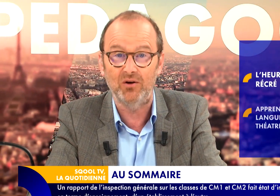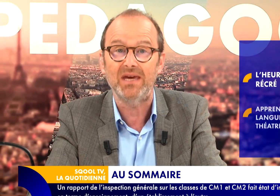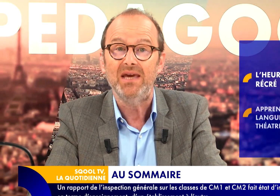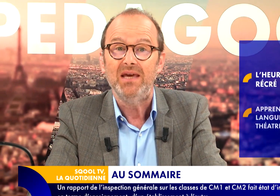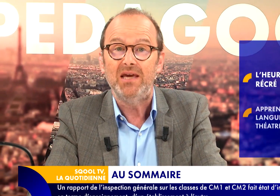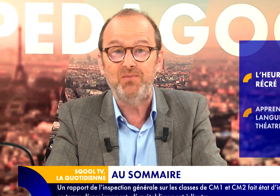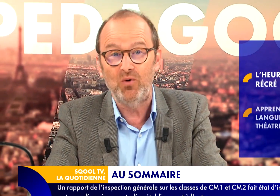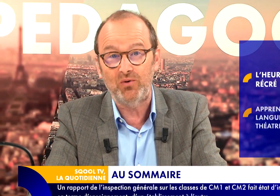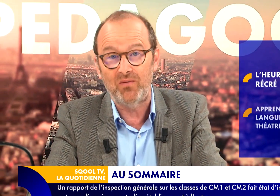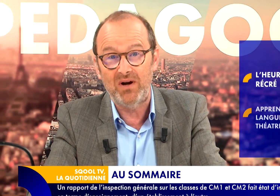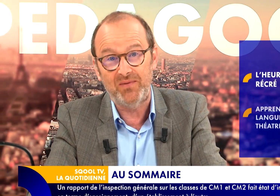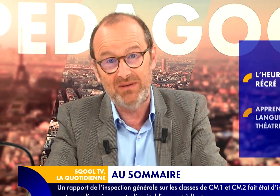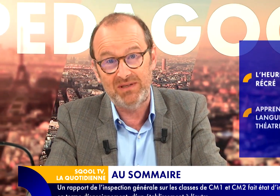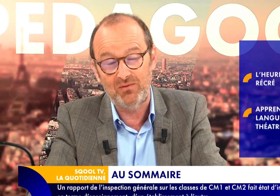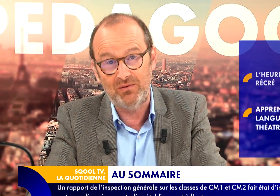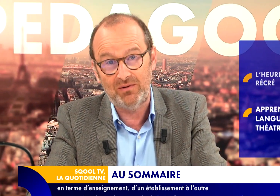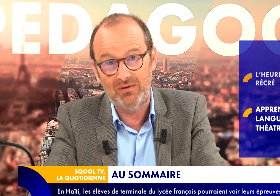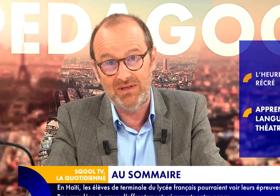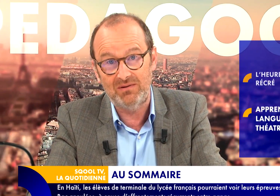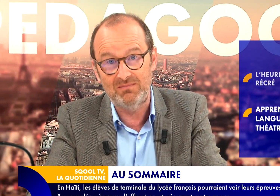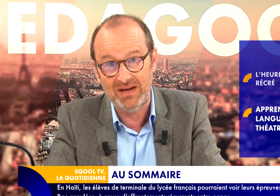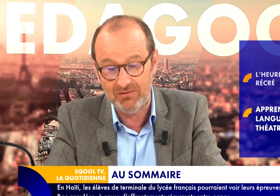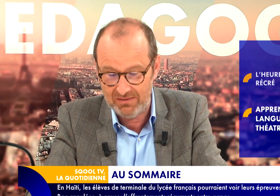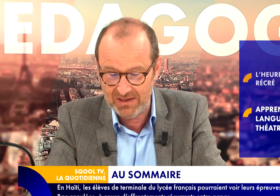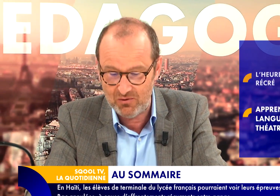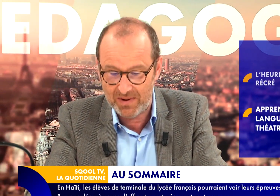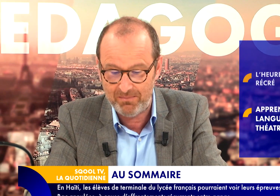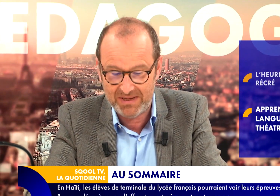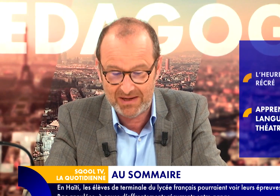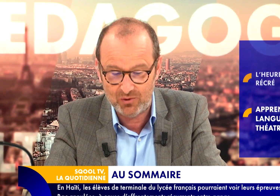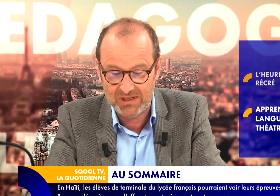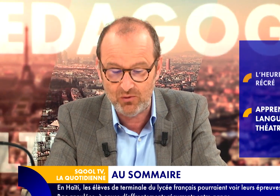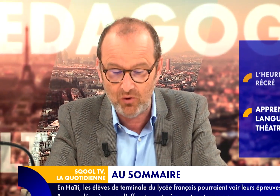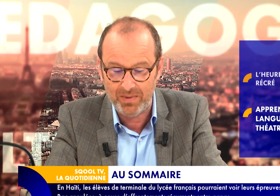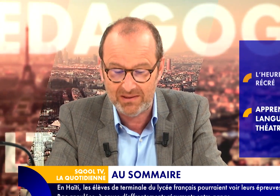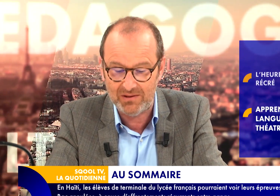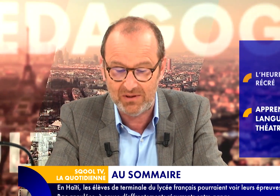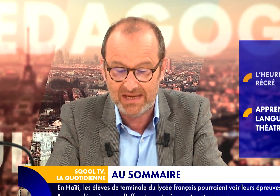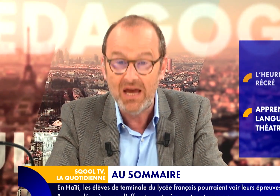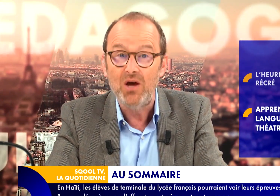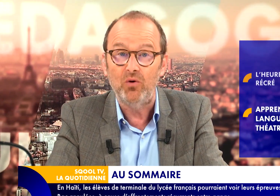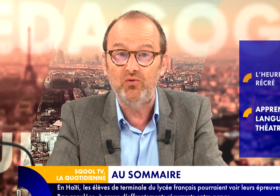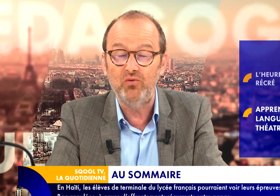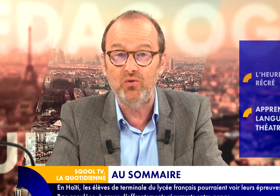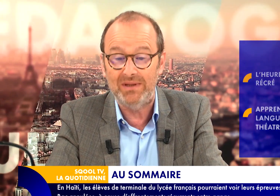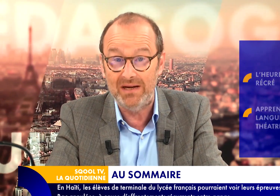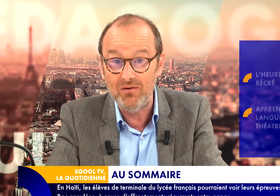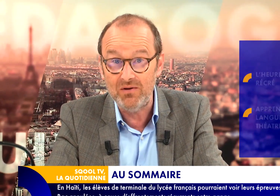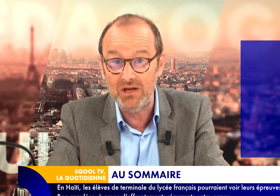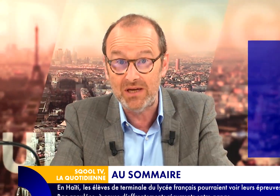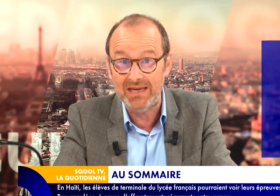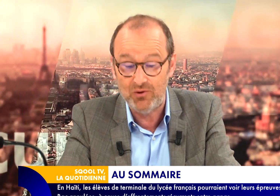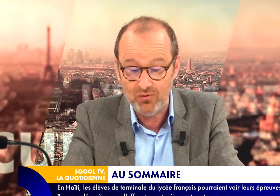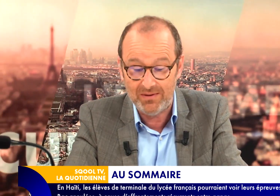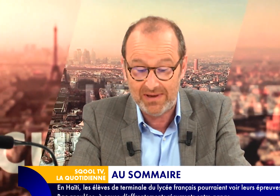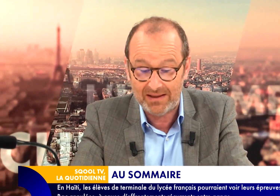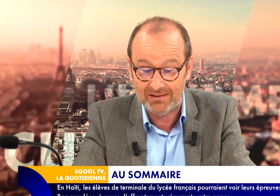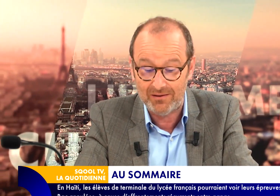TikTok. Et puis on retrouvera en fin d'émission notre chroniqueuse Marie-Olivier qui nous parle pédagogie, cours particulier autour des langues et du théâtre.